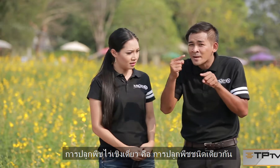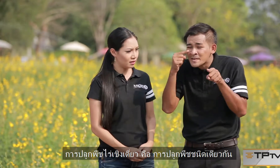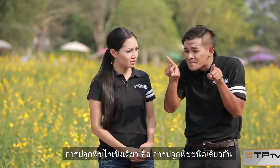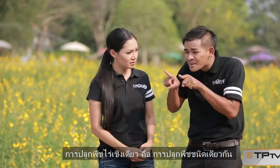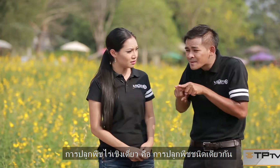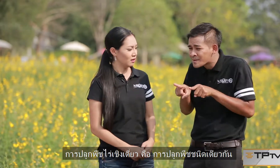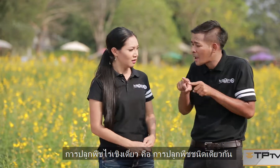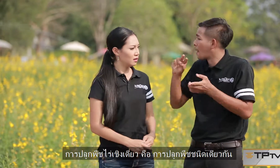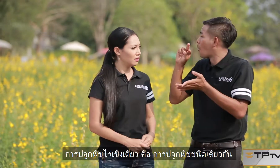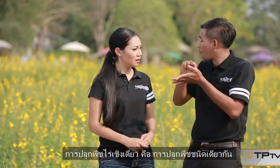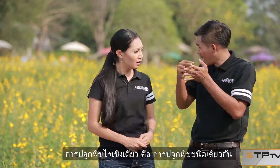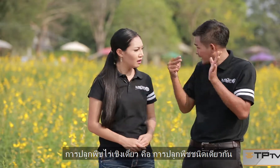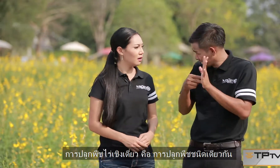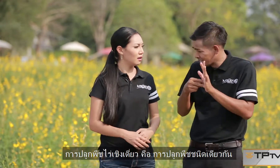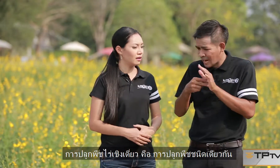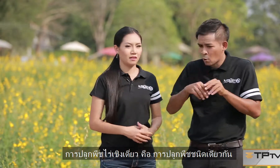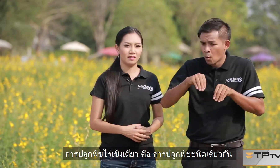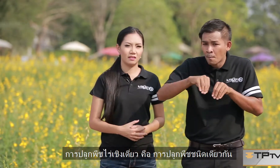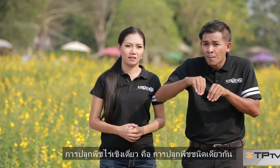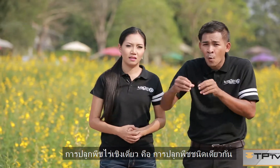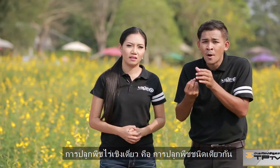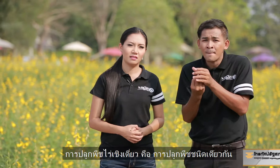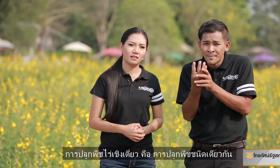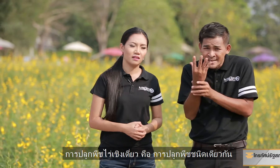ยวคือการปลูกพืชชนิดเดียวกัน